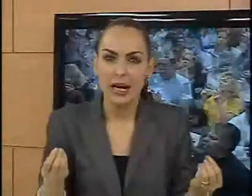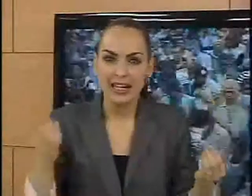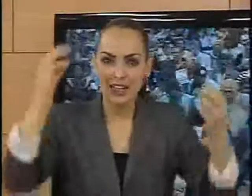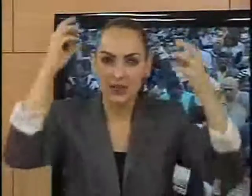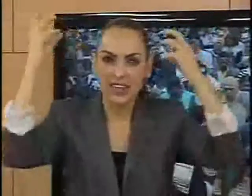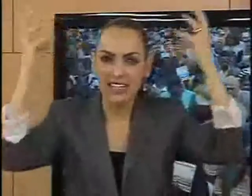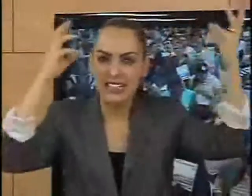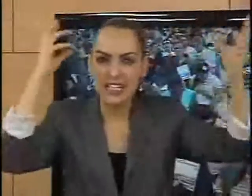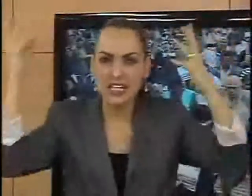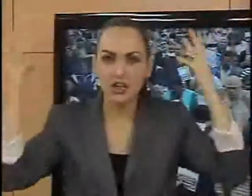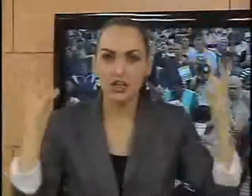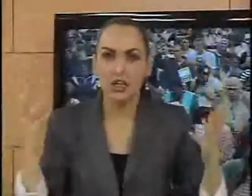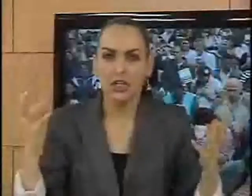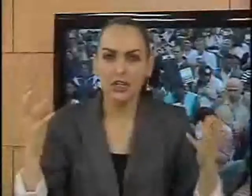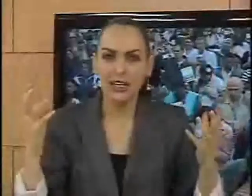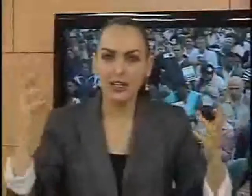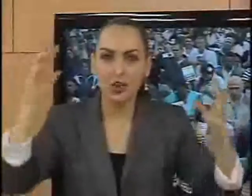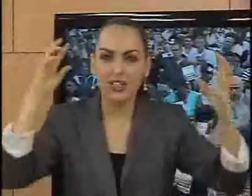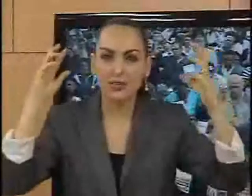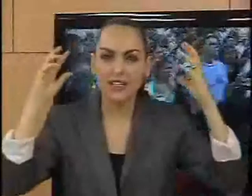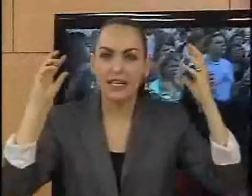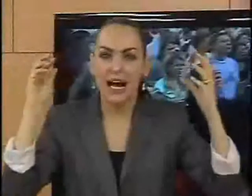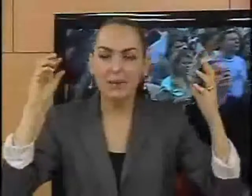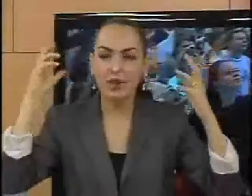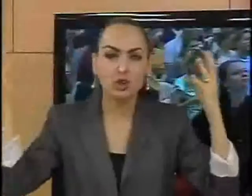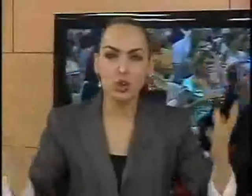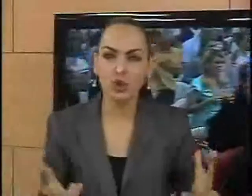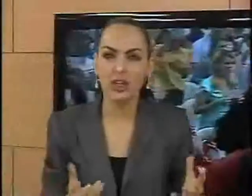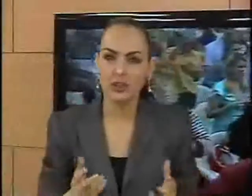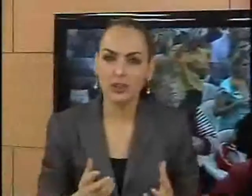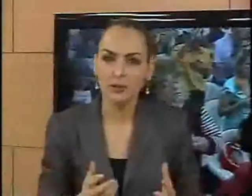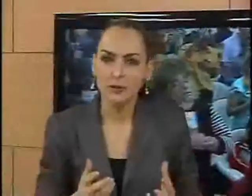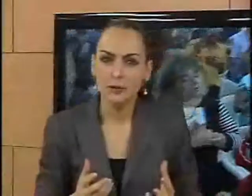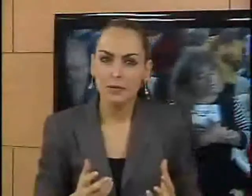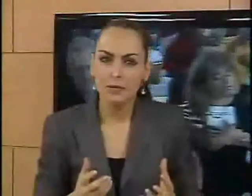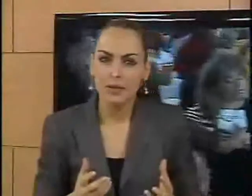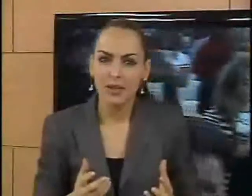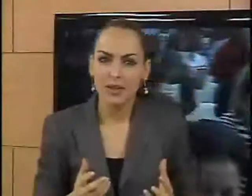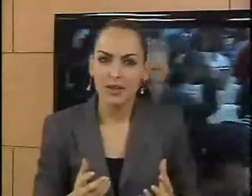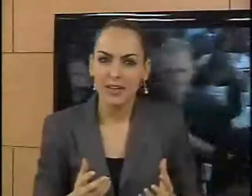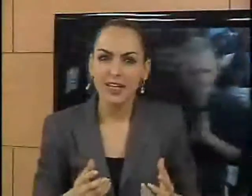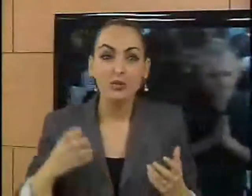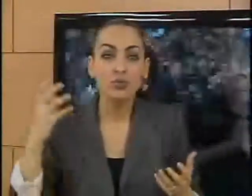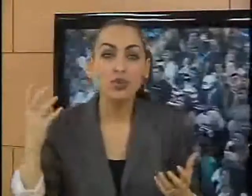Aquelas fantasias, aquelas coisas mais absurdas. E não